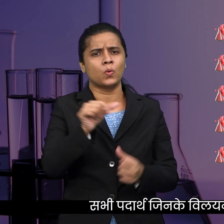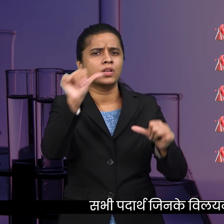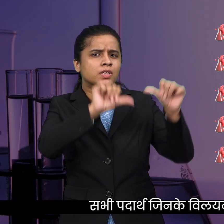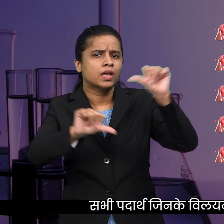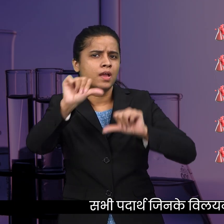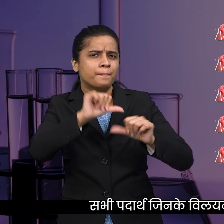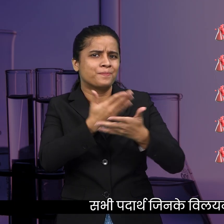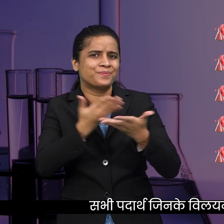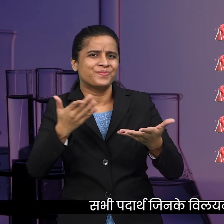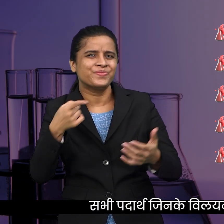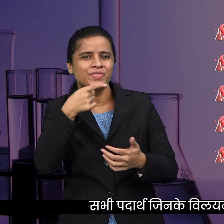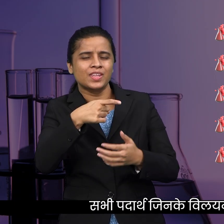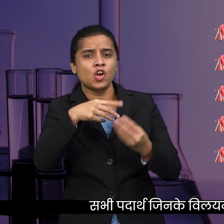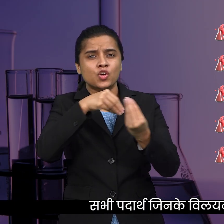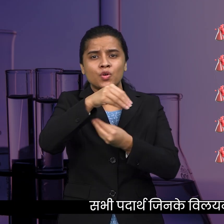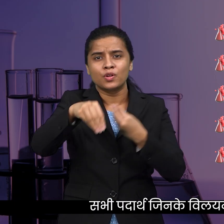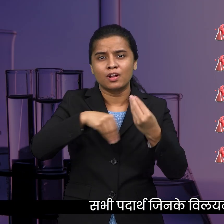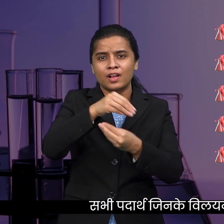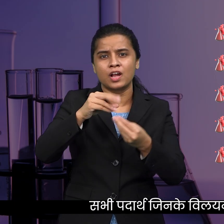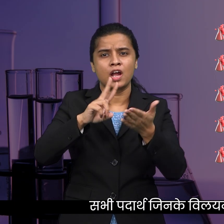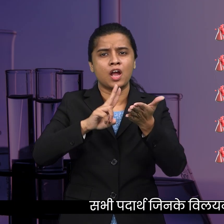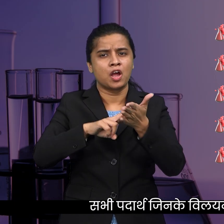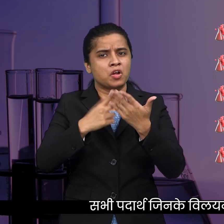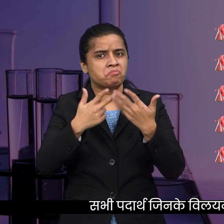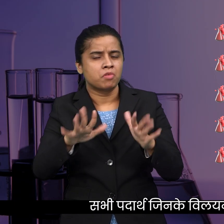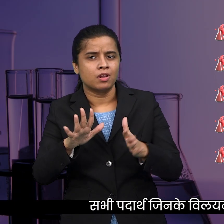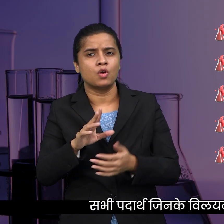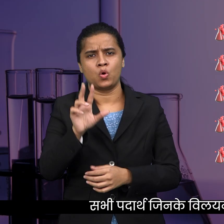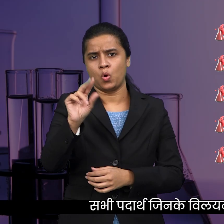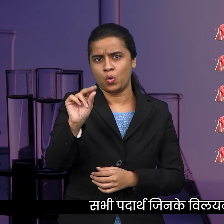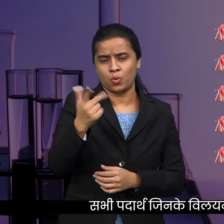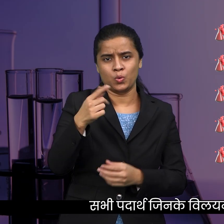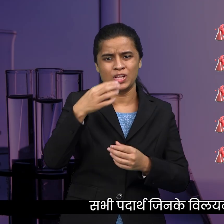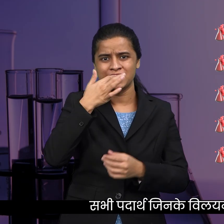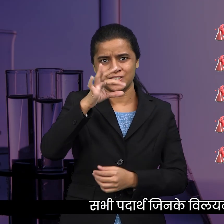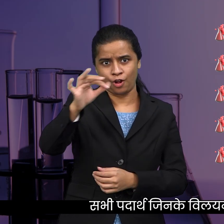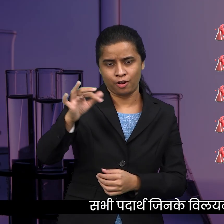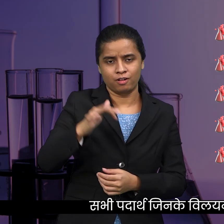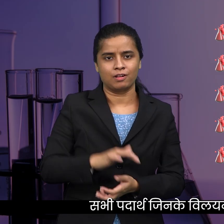सभी पदार्थ जिनके विलयन तटस्थ होते हैं वे लवण नहीं होते हैं।